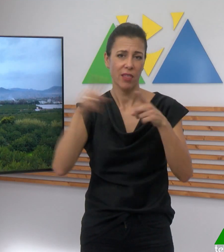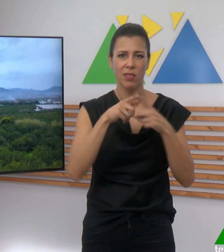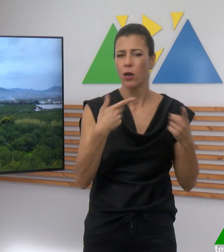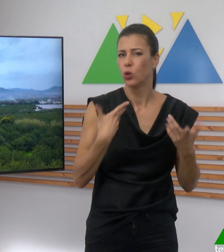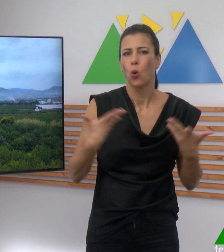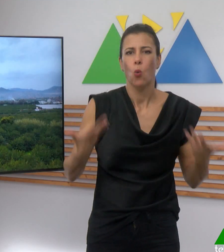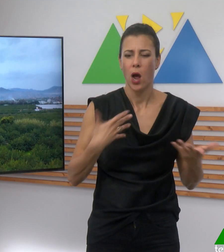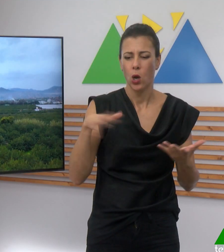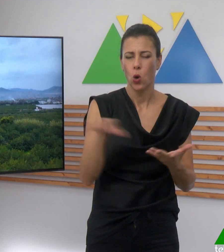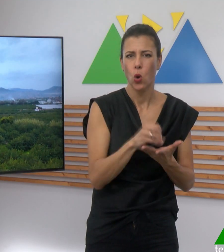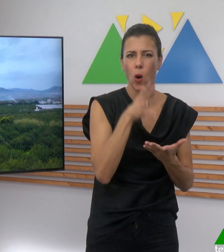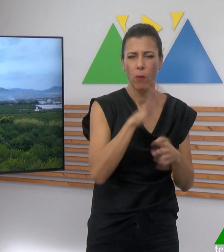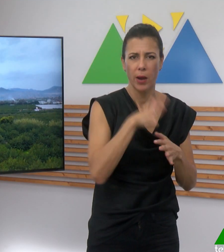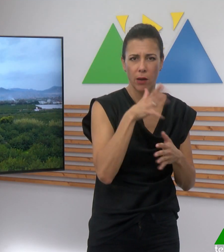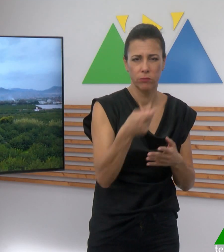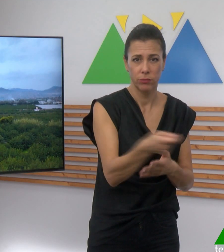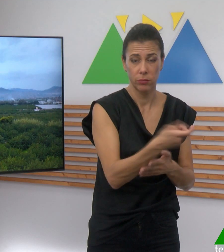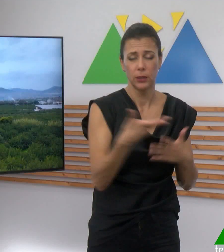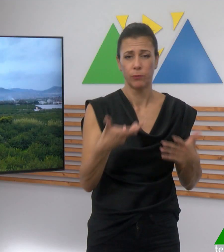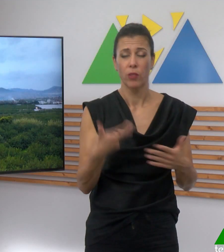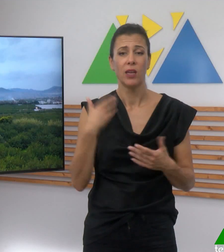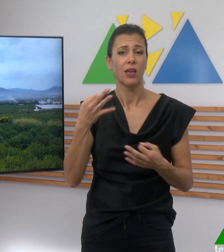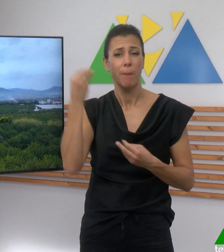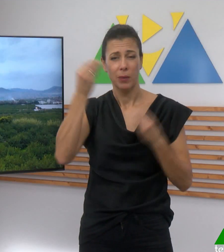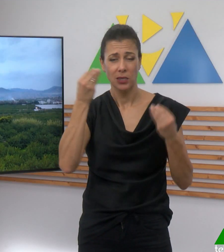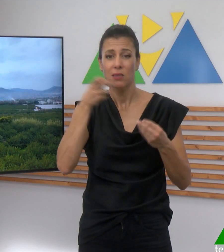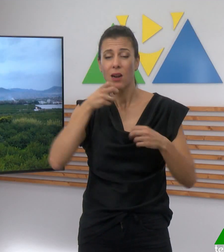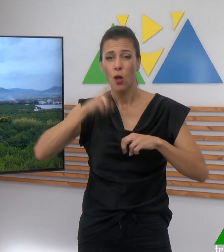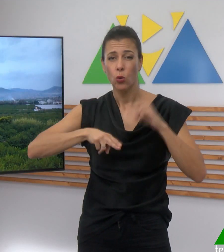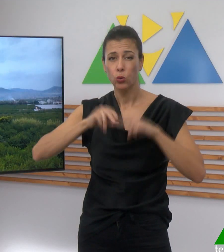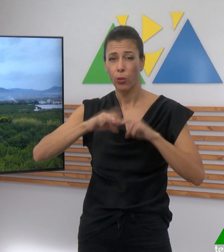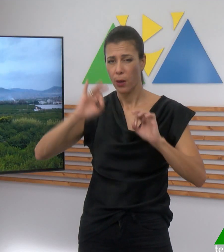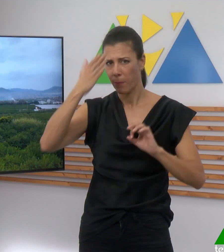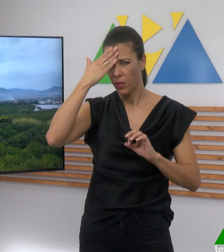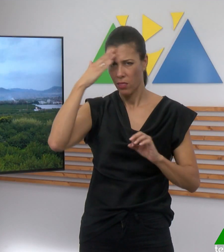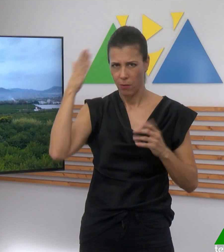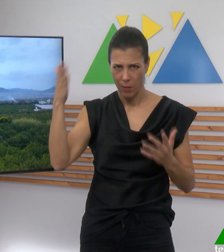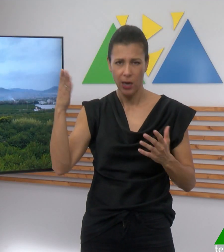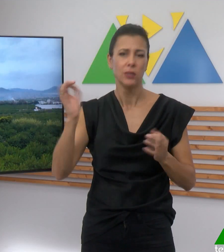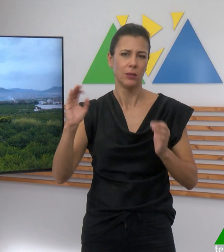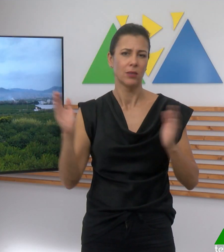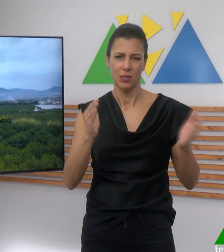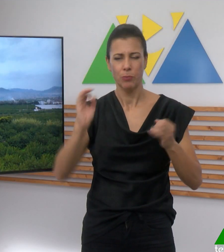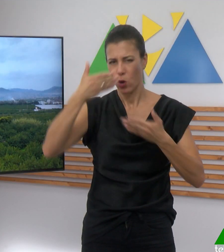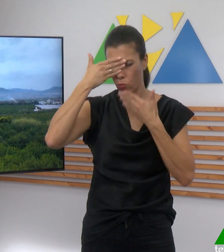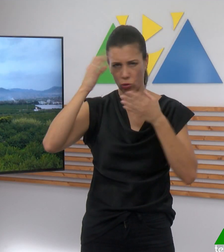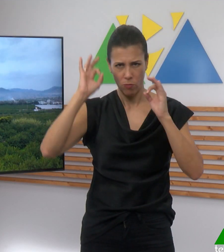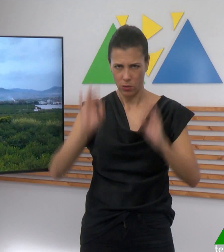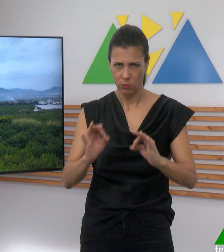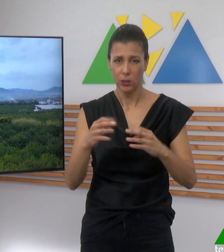regaba eso que no hace pensar Pues que la construcción de la cequia principal de motriz es época musulmana es decir que evidentemente ya